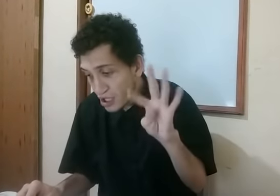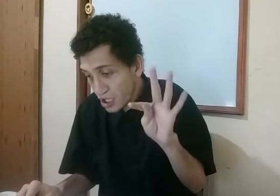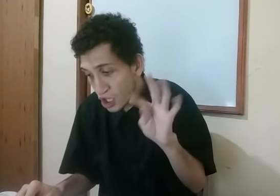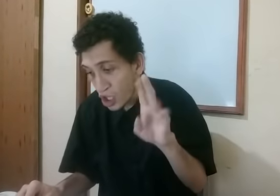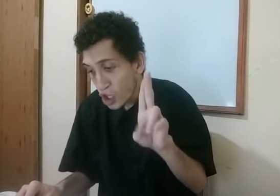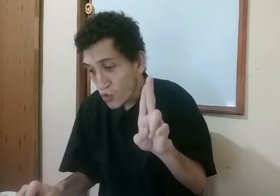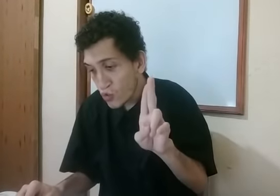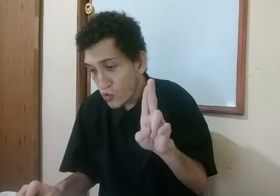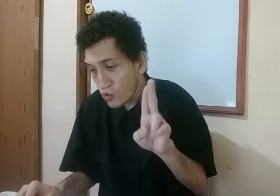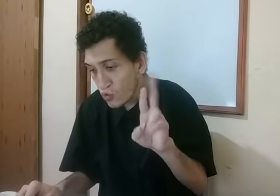Misturar.